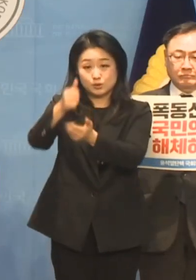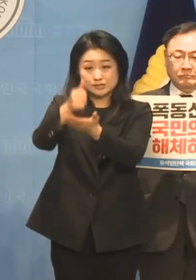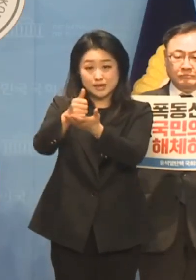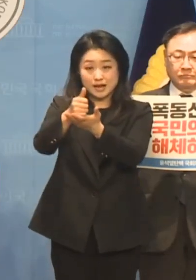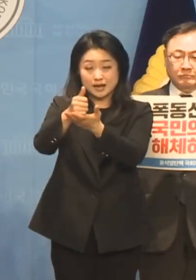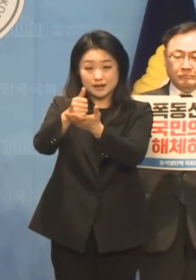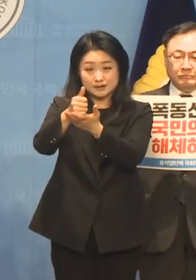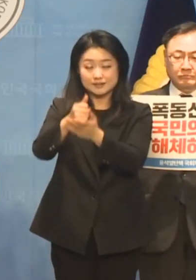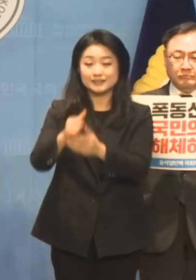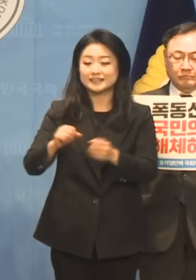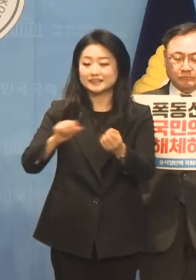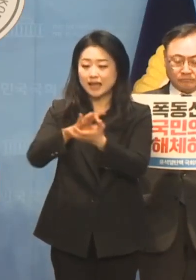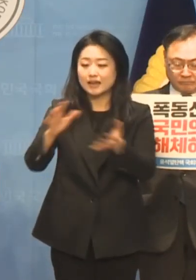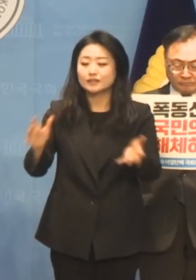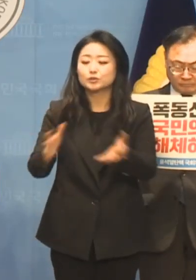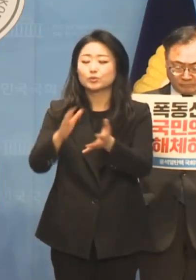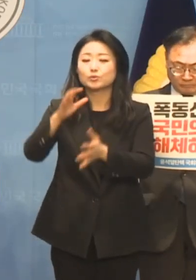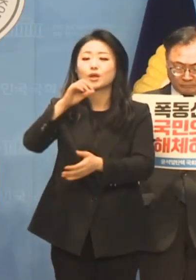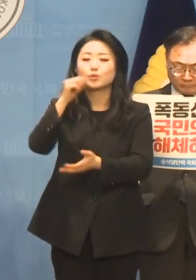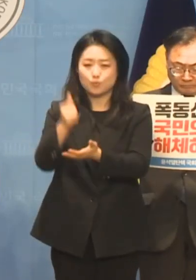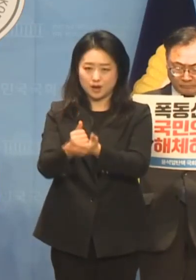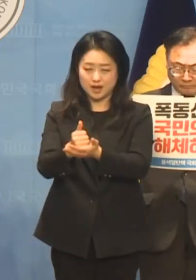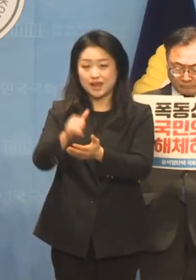혐의를 벗을 수 없을 것입니다.